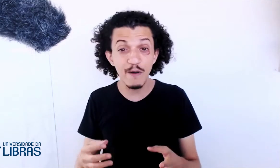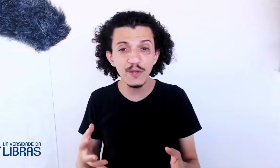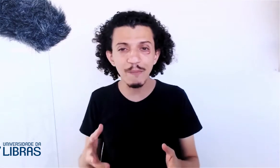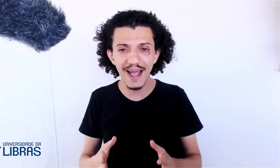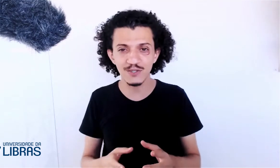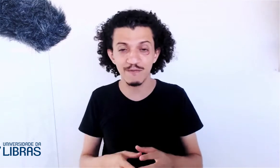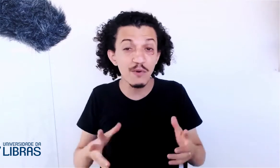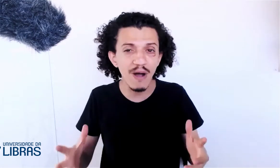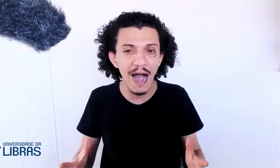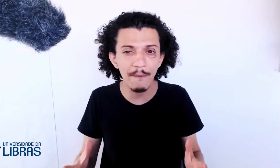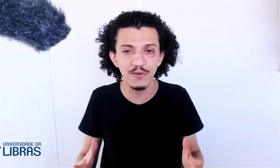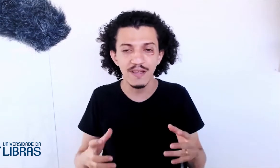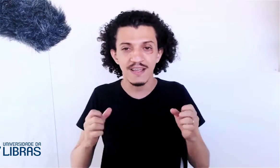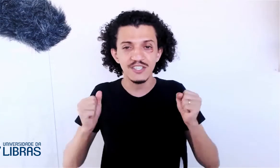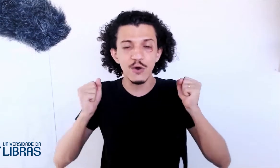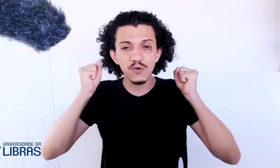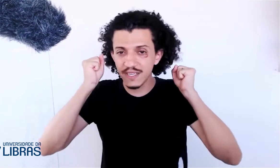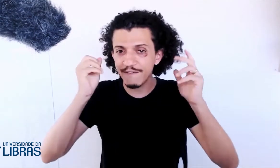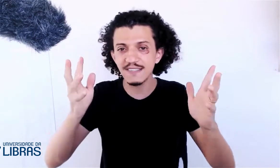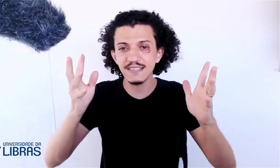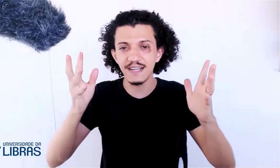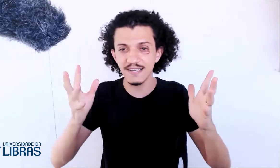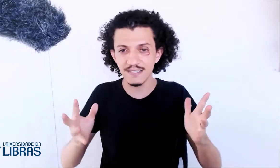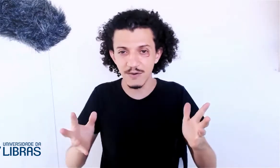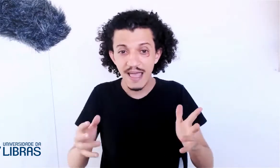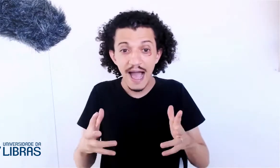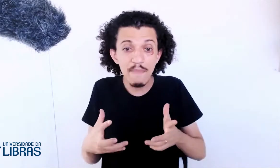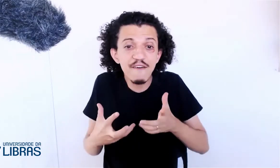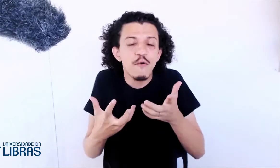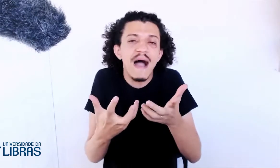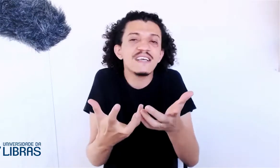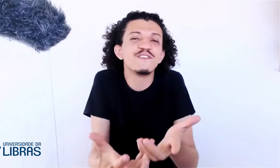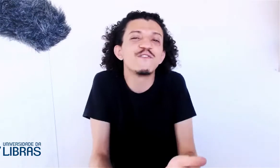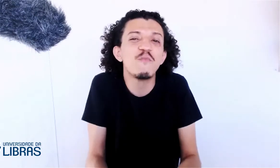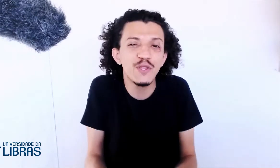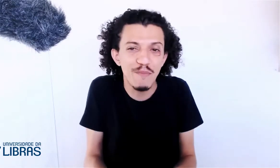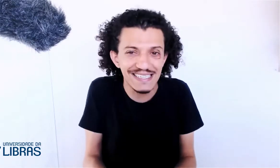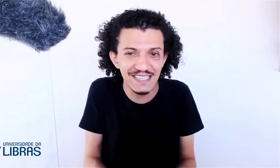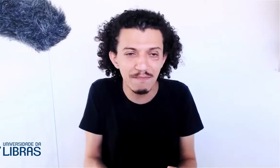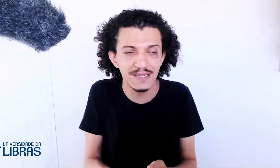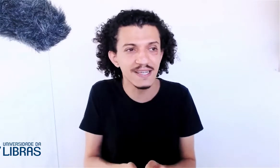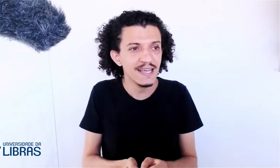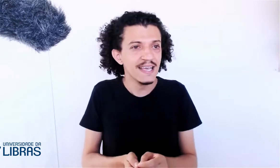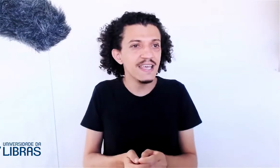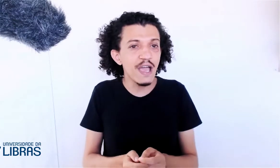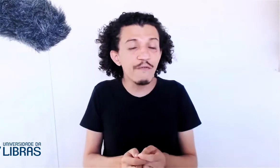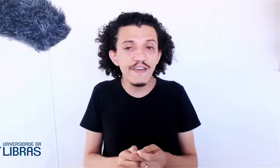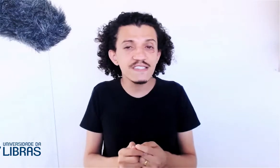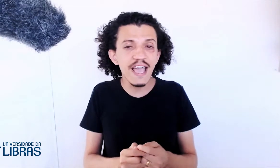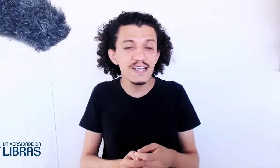muito prático, foi muito rápido de eu conseguir fazer a sinalização. A minha filmagem ficou muito mais simples. Eu vivenciei isso